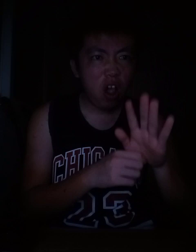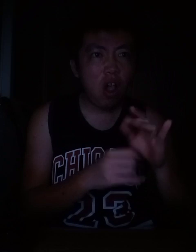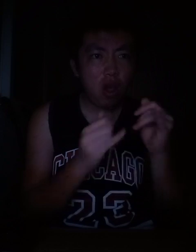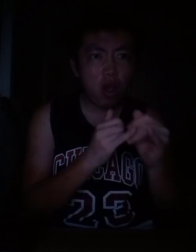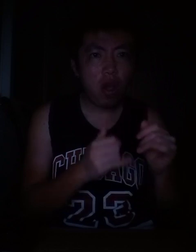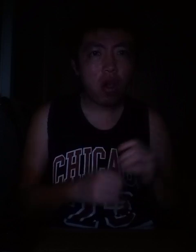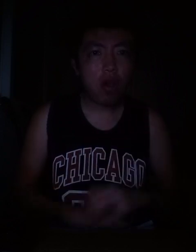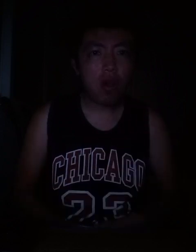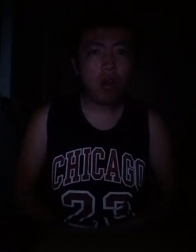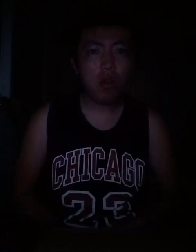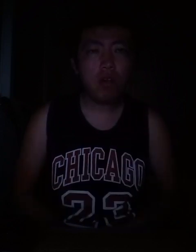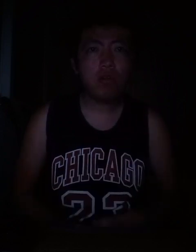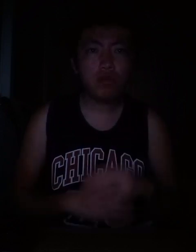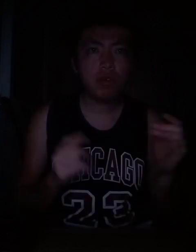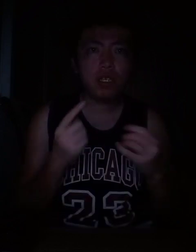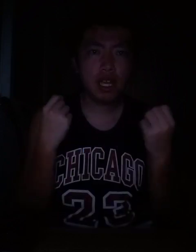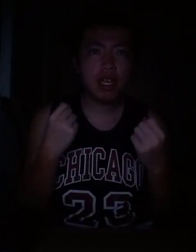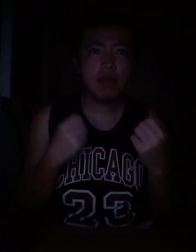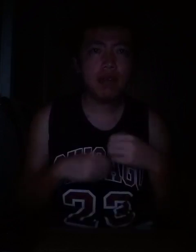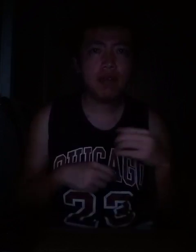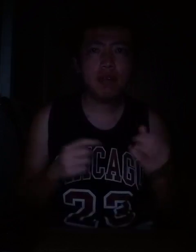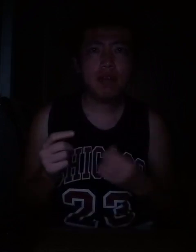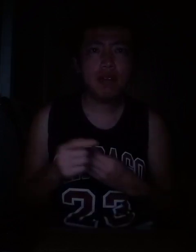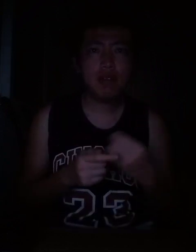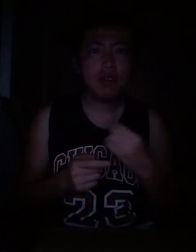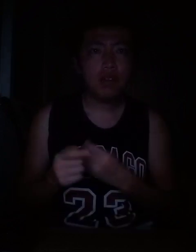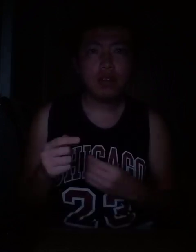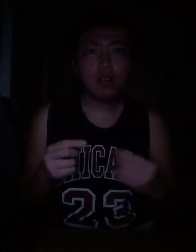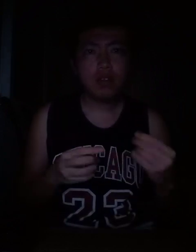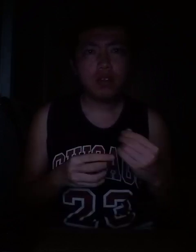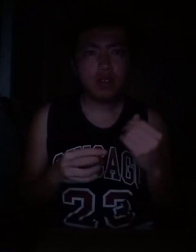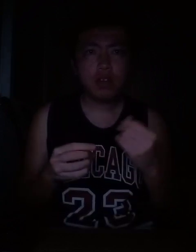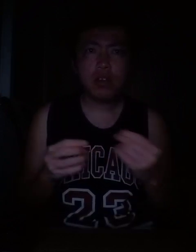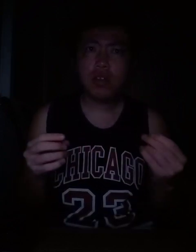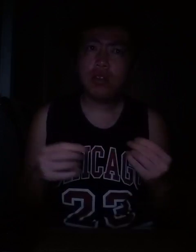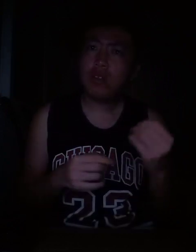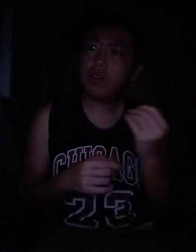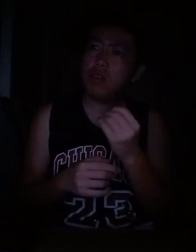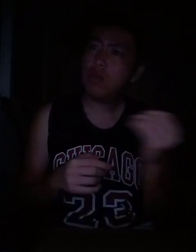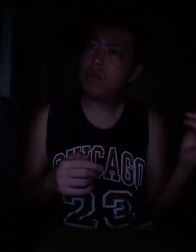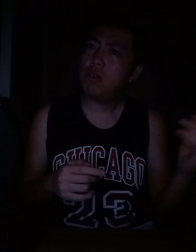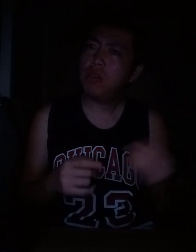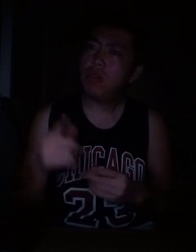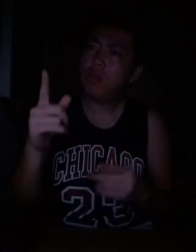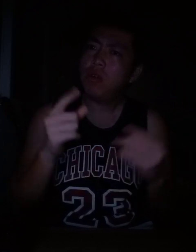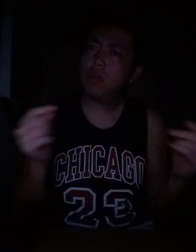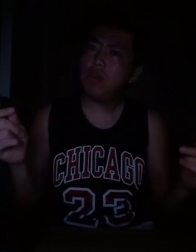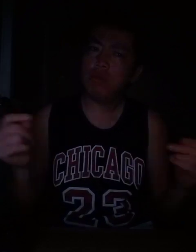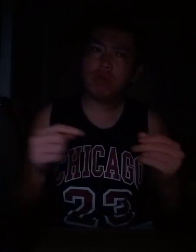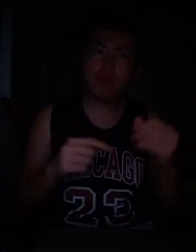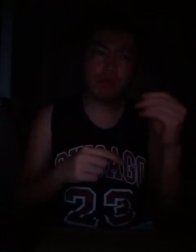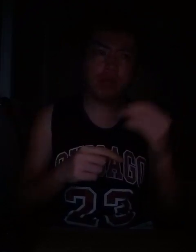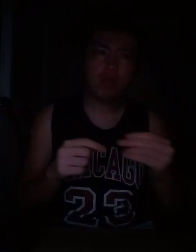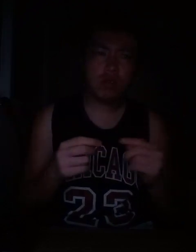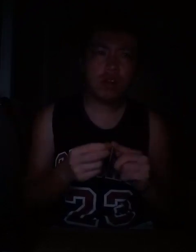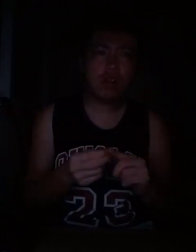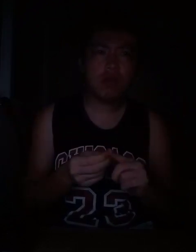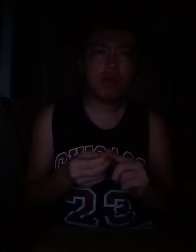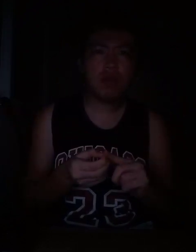거예요. 국민의힘은 미래 세대를 이용하는 저급한 정치꾼의 모습이라며 정쟁에 매몰돼 물불조차 가리지